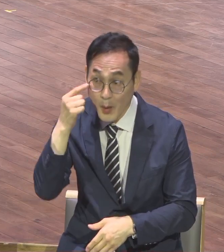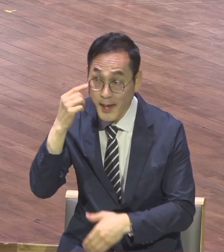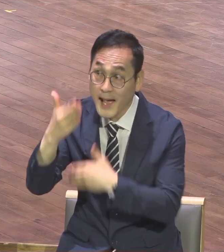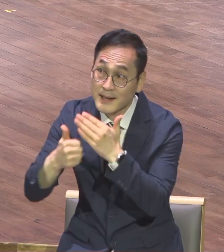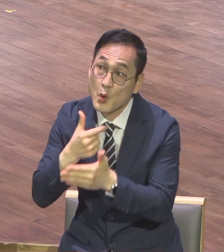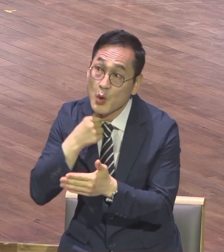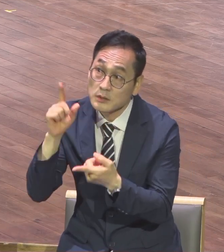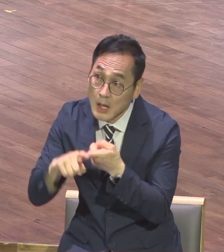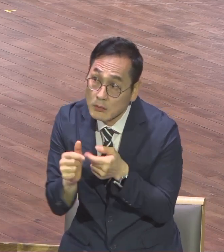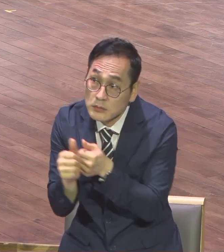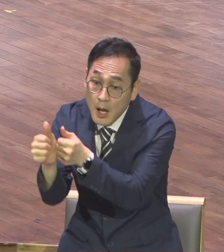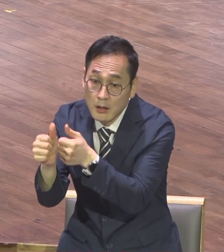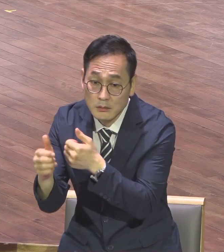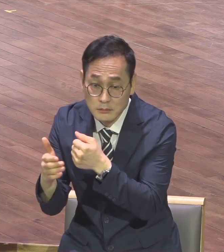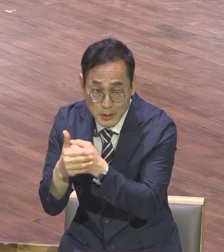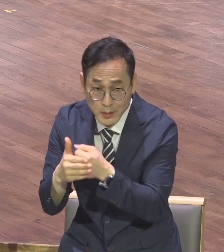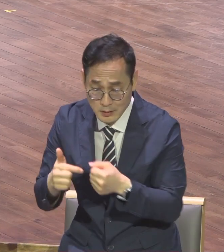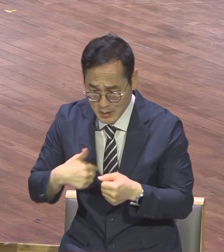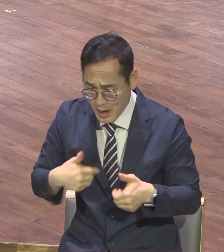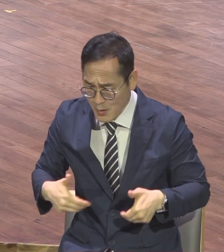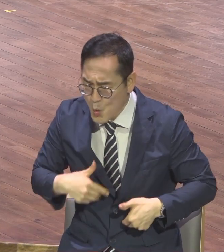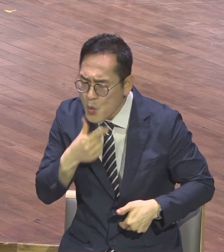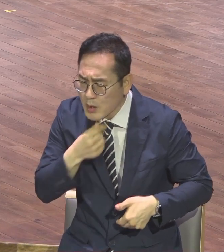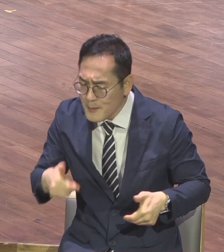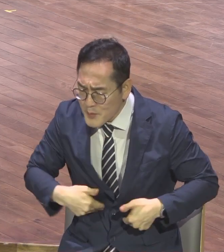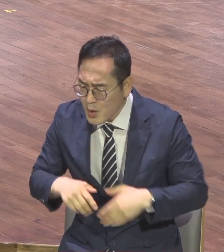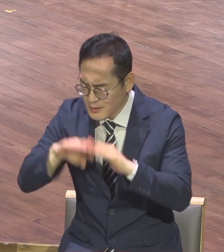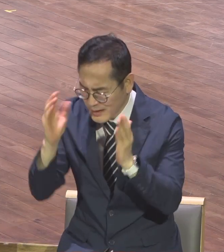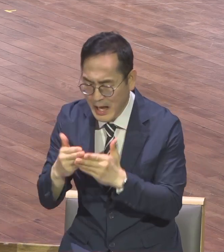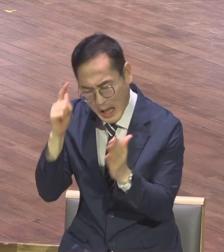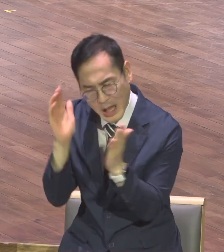맞았기 때문에. 내 마음에 합한 자라.